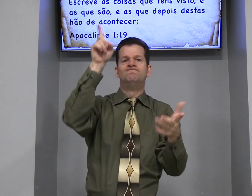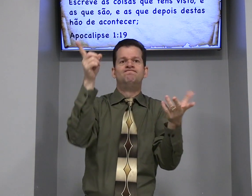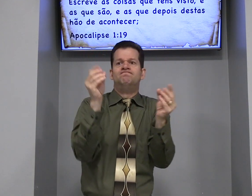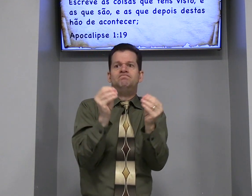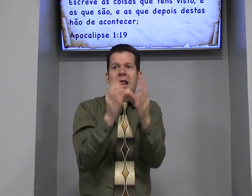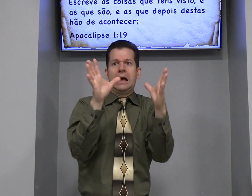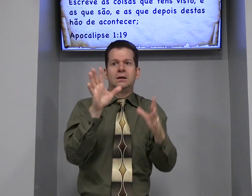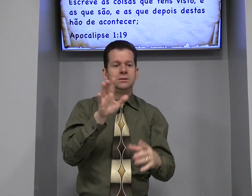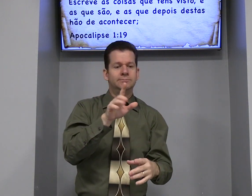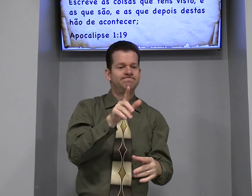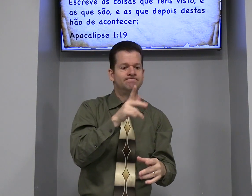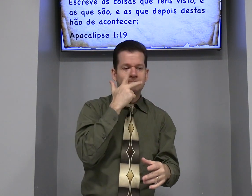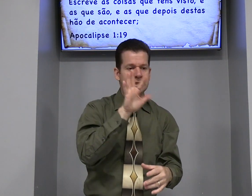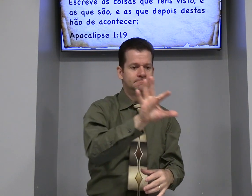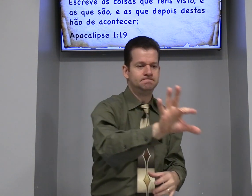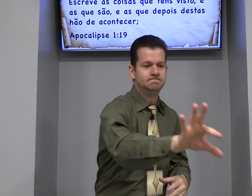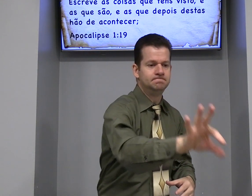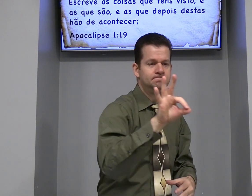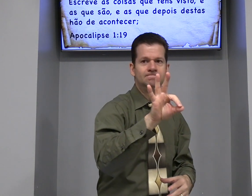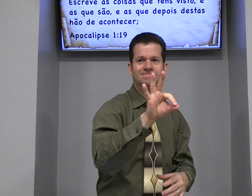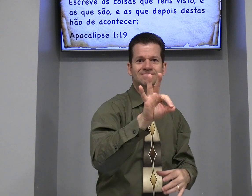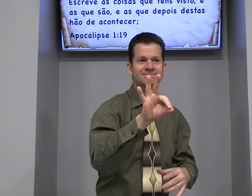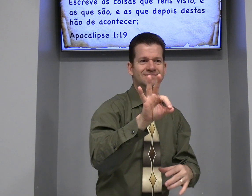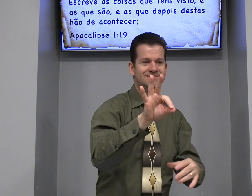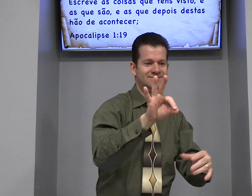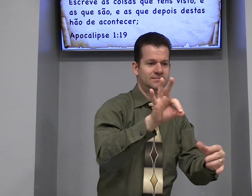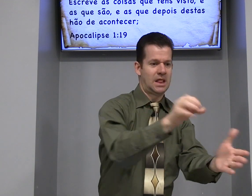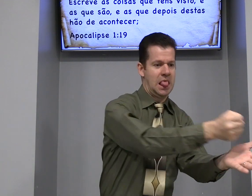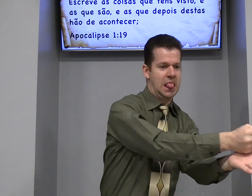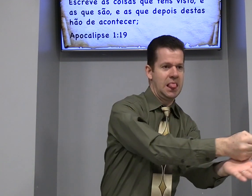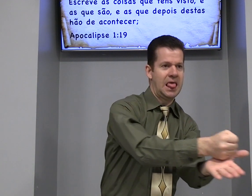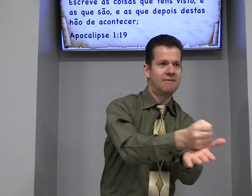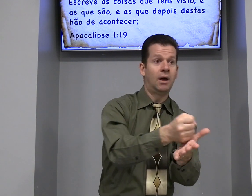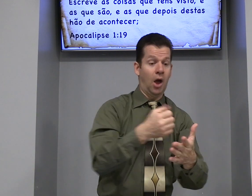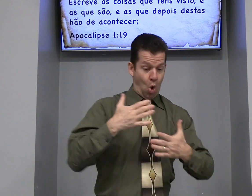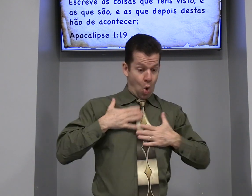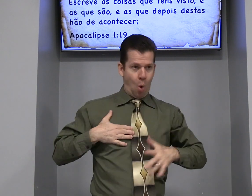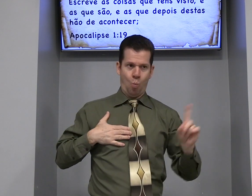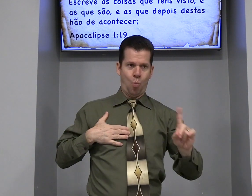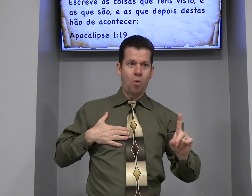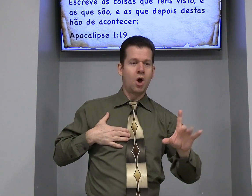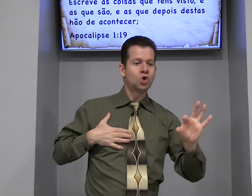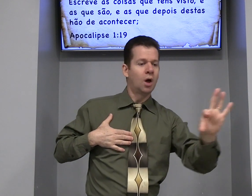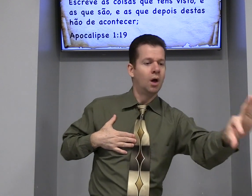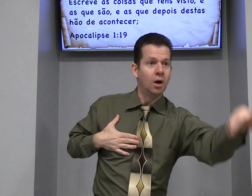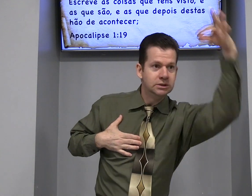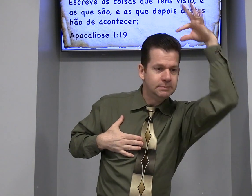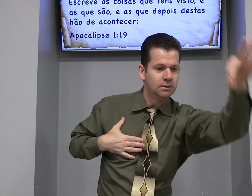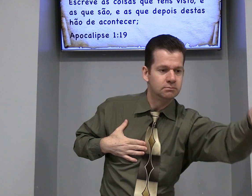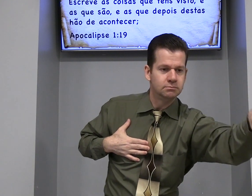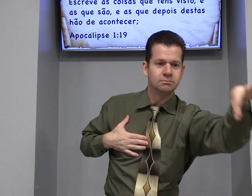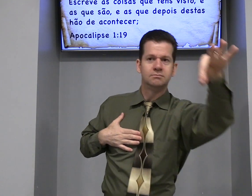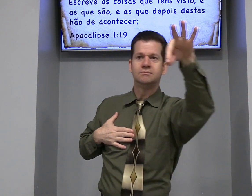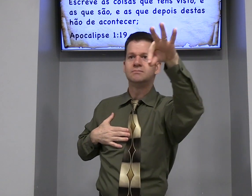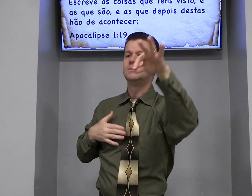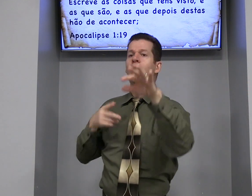o João, era um milagre. Deus escolheu e levou o corpo, não, só o Espírito de